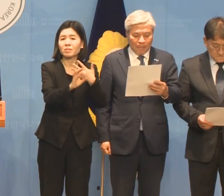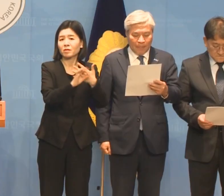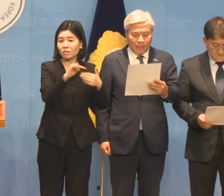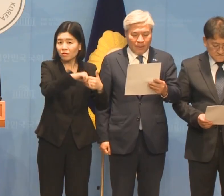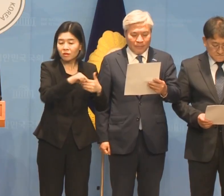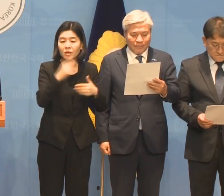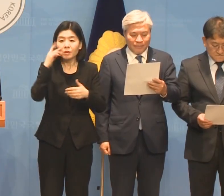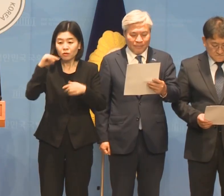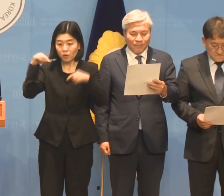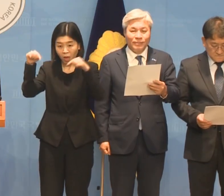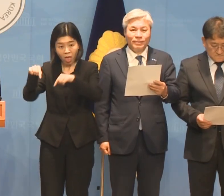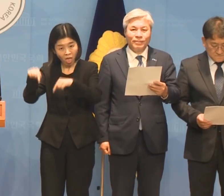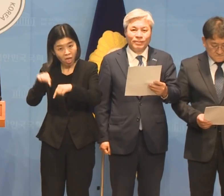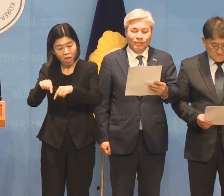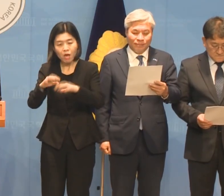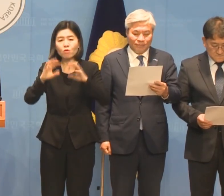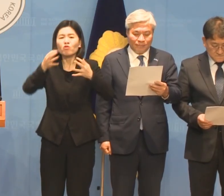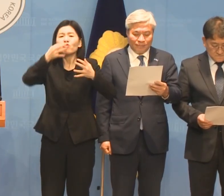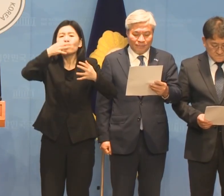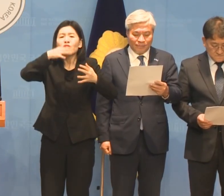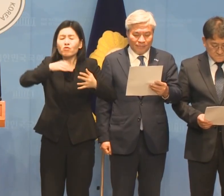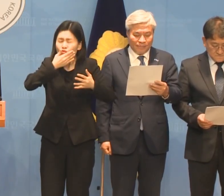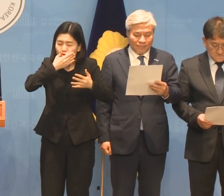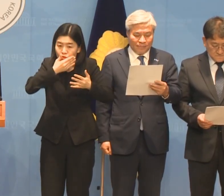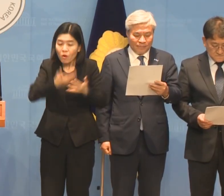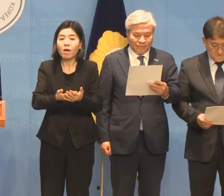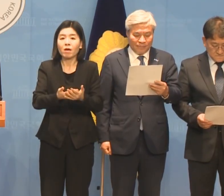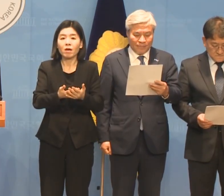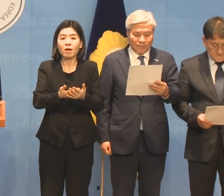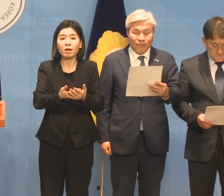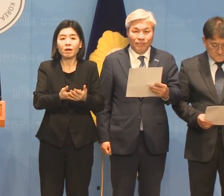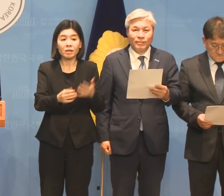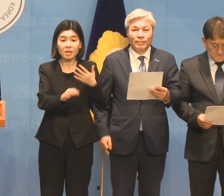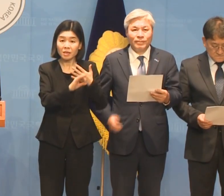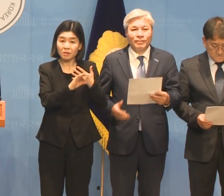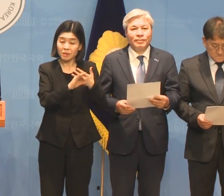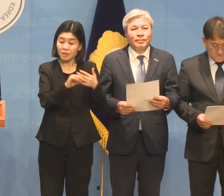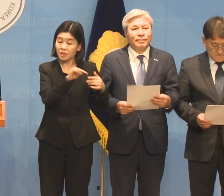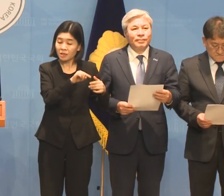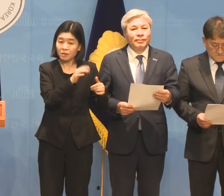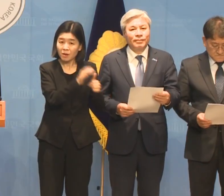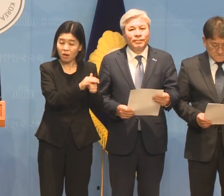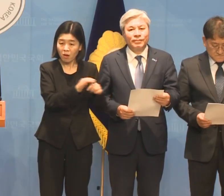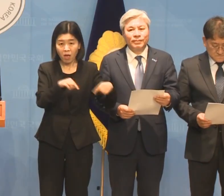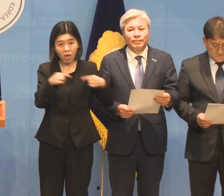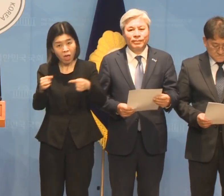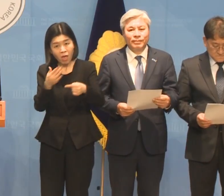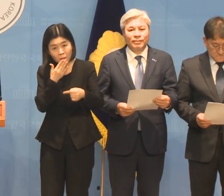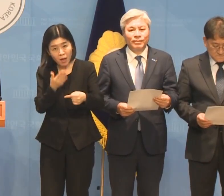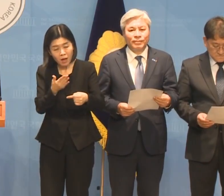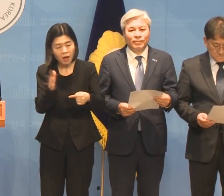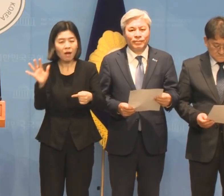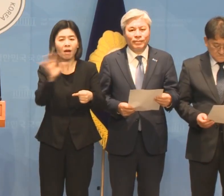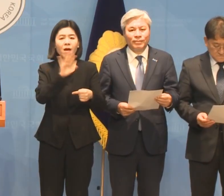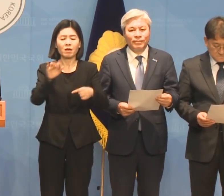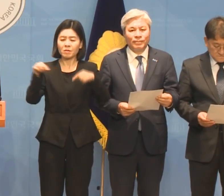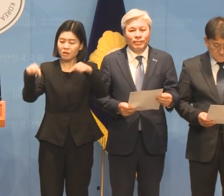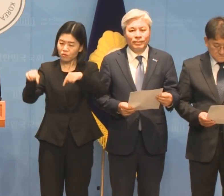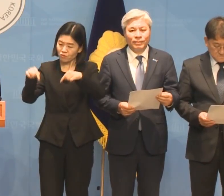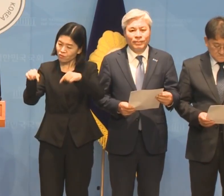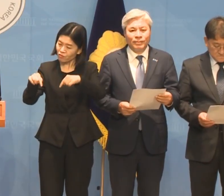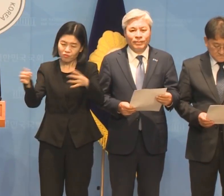중요 협상에 권한 없는 자가 나섰습니다. 한덕수 씨는 미국과 통상협상을 타결할 수